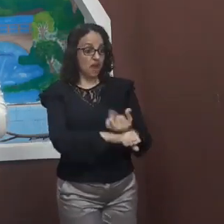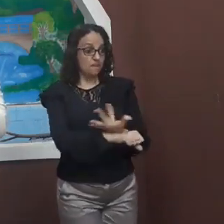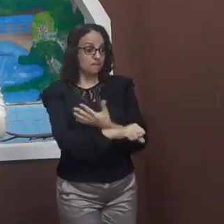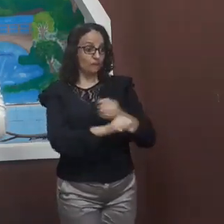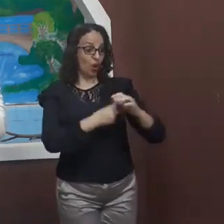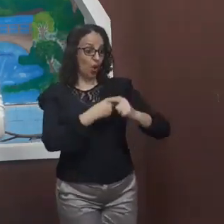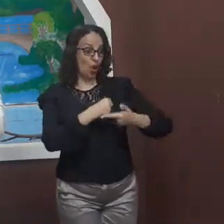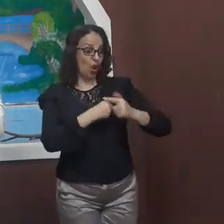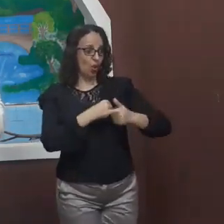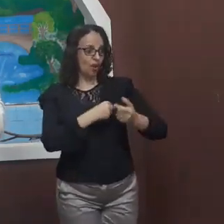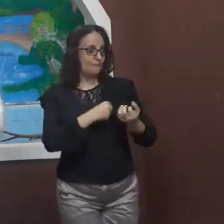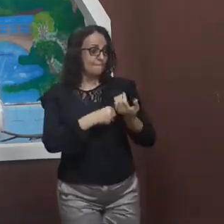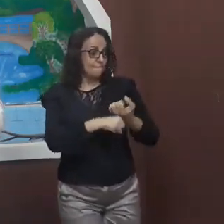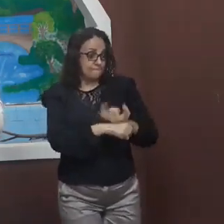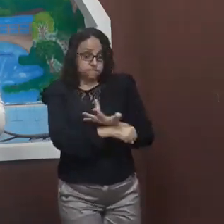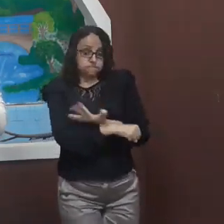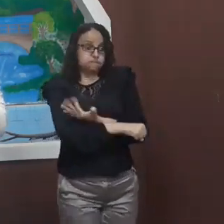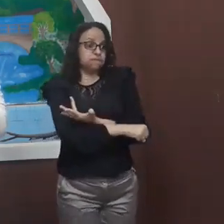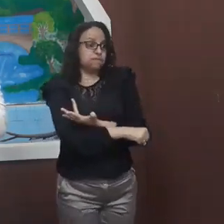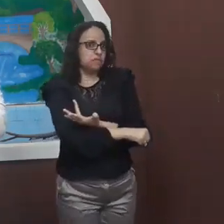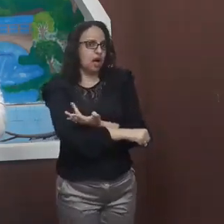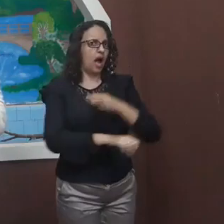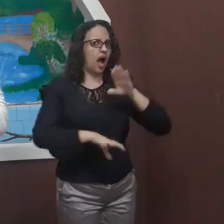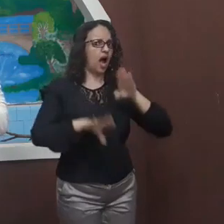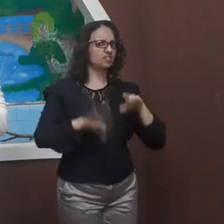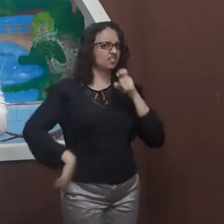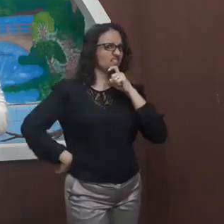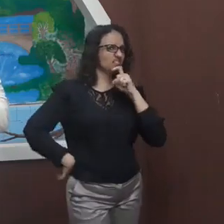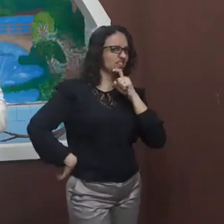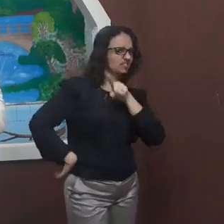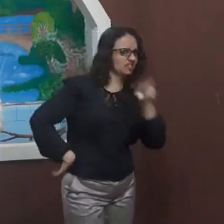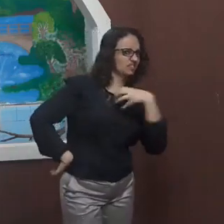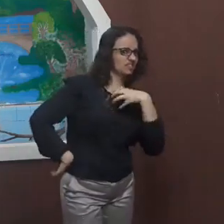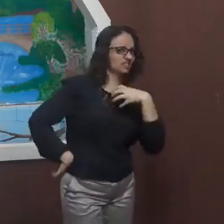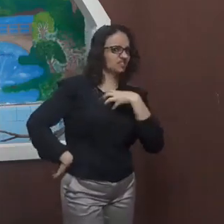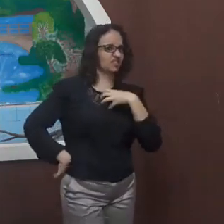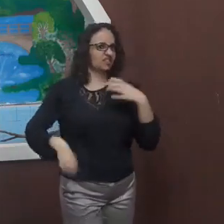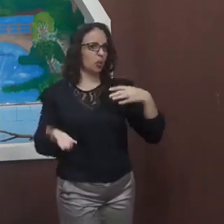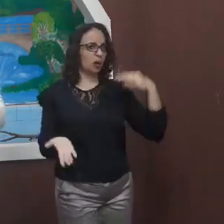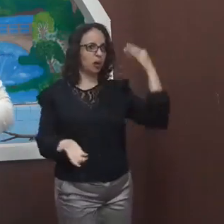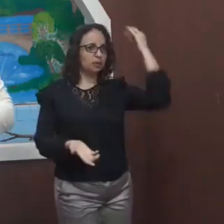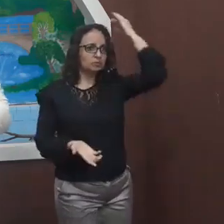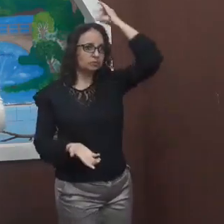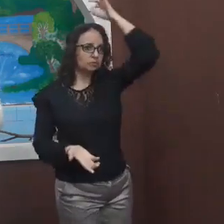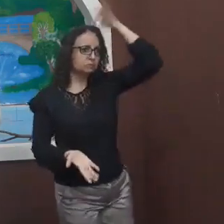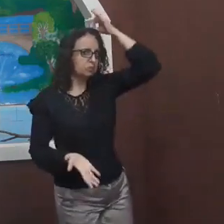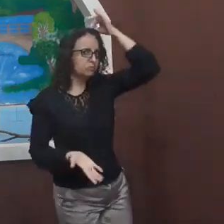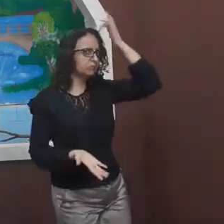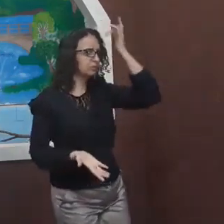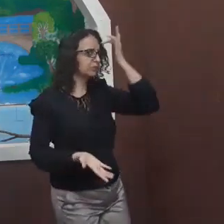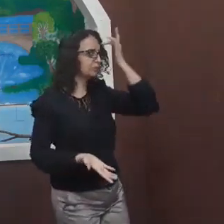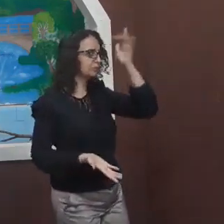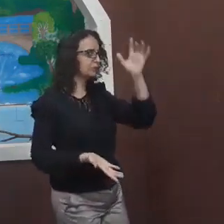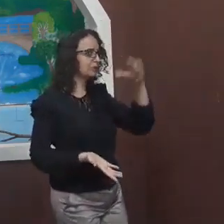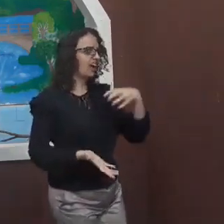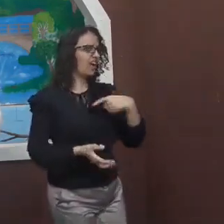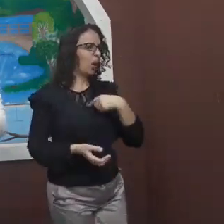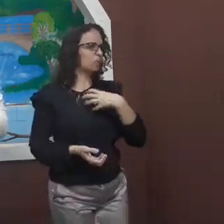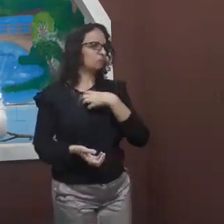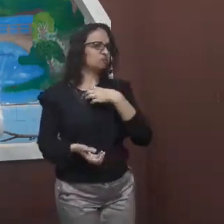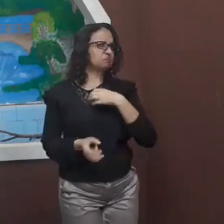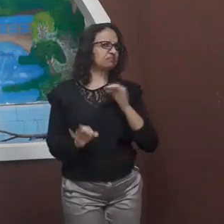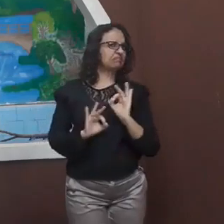na espinha. Talvez foi frio que o ar para ligar, não sei o que foi. Ou talvez foi espírito mesmo, não sei. Mas se não sentir nada, o culto não foi,